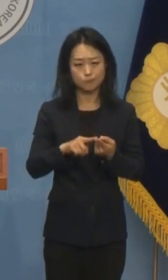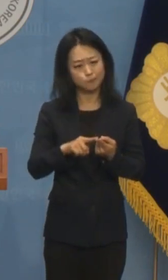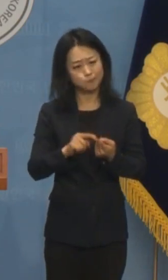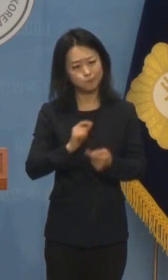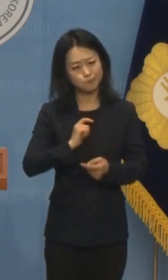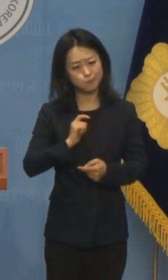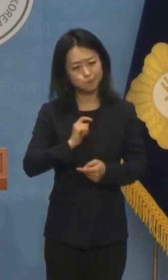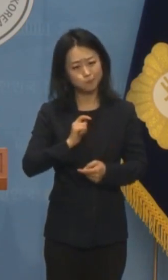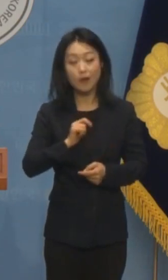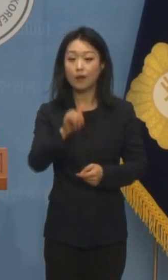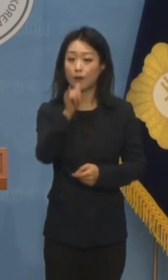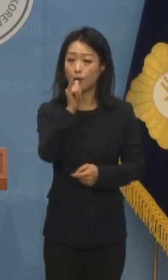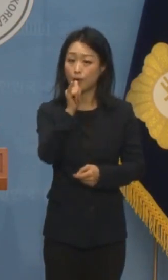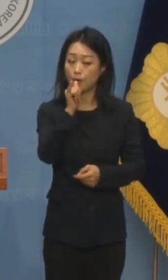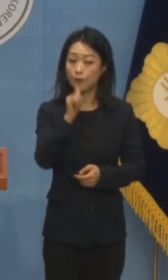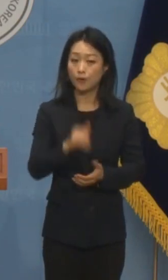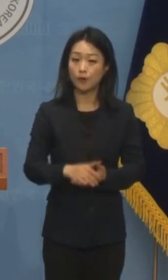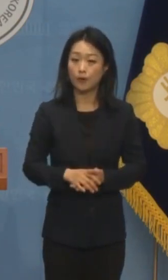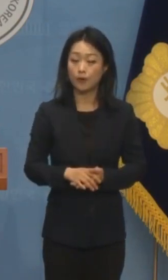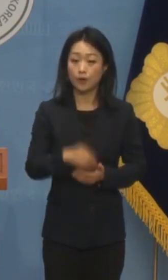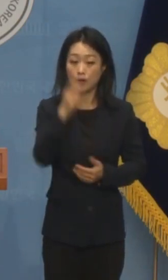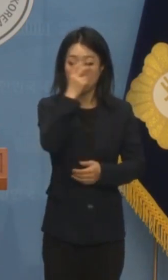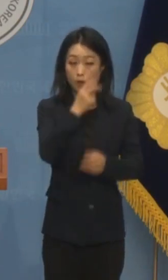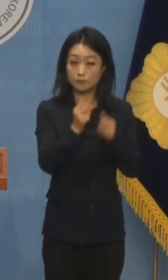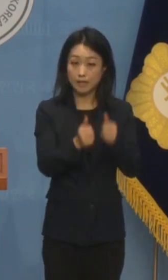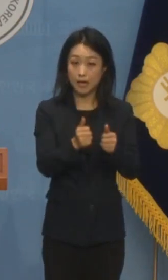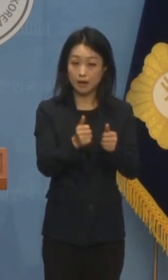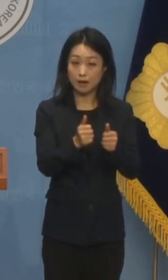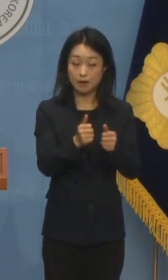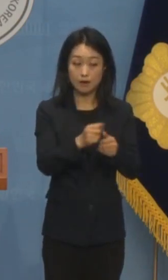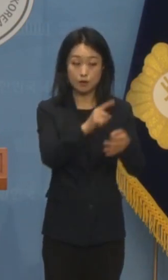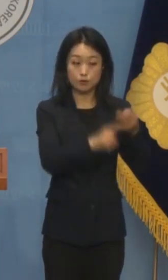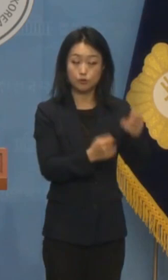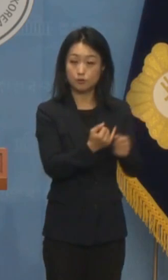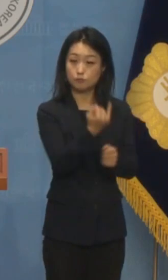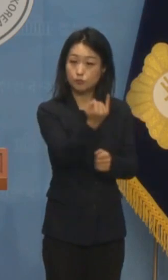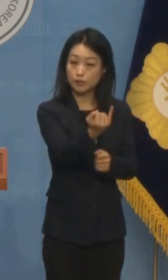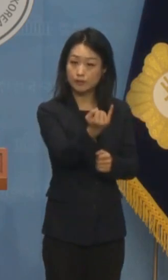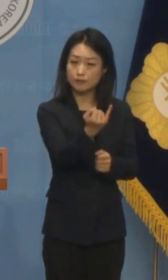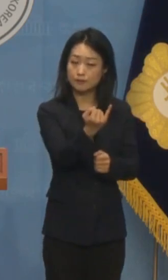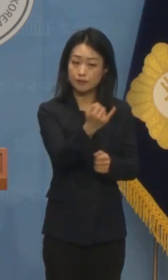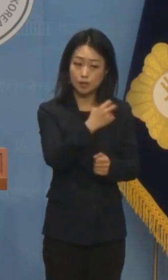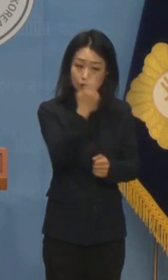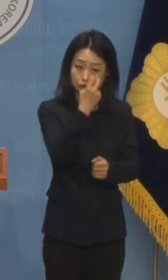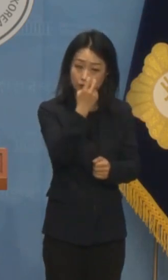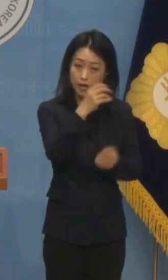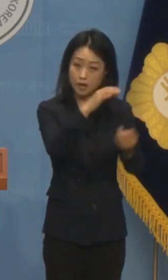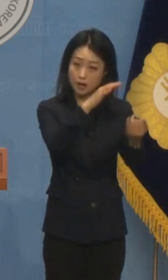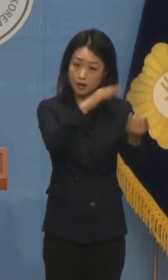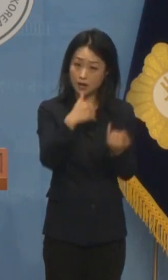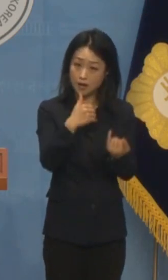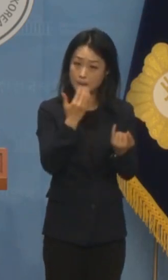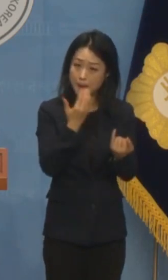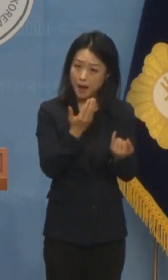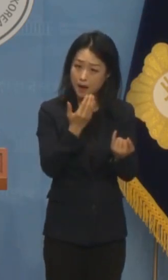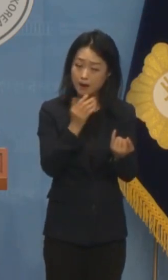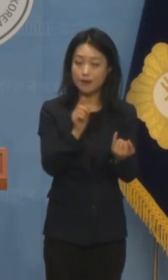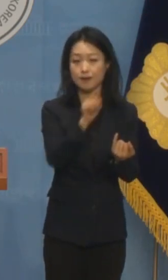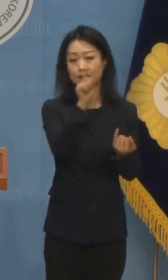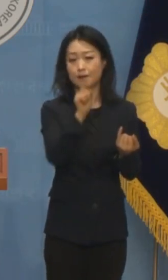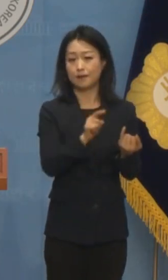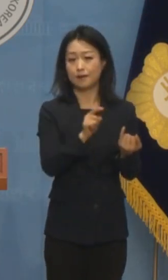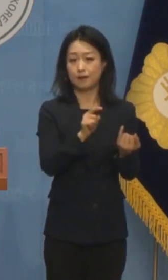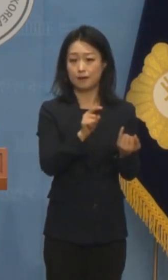가지고 있습니다 검찰이 김건희 여사를 정말 부를지도 의문이지만